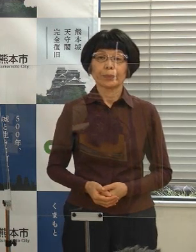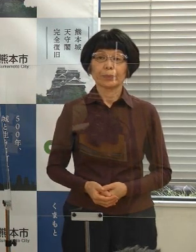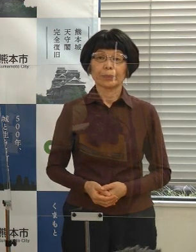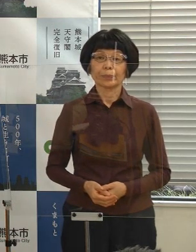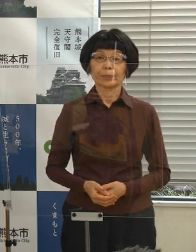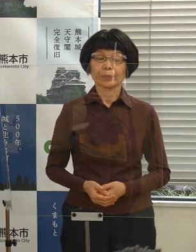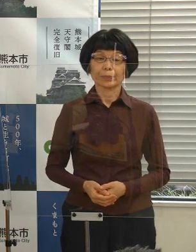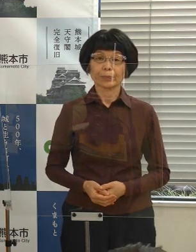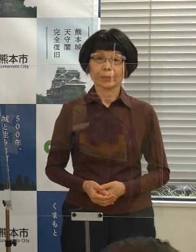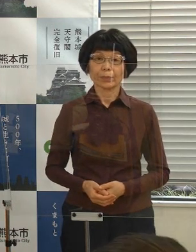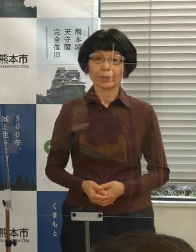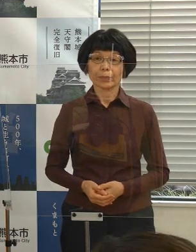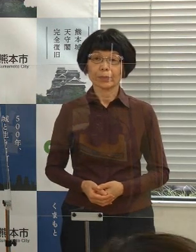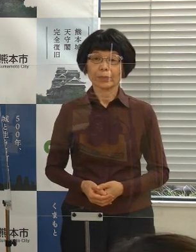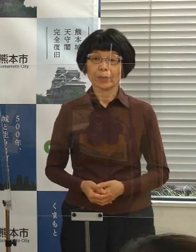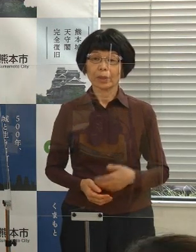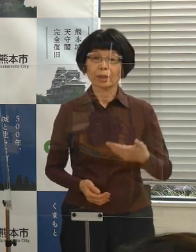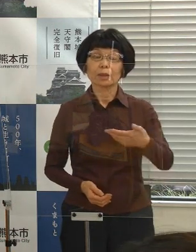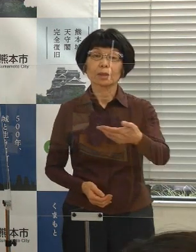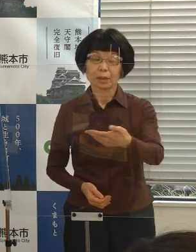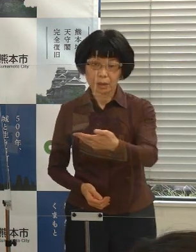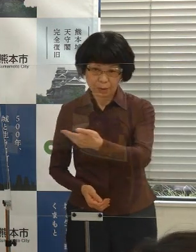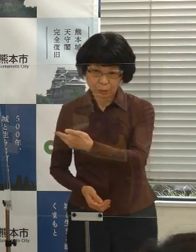あ、じゃあどうぞ。あ、朝日新聞さんどうぞ。